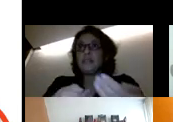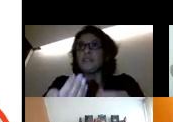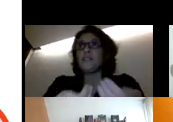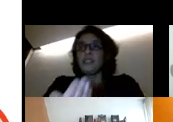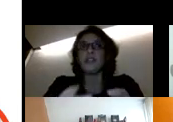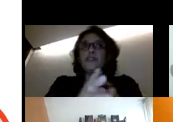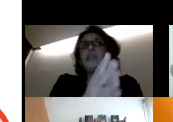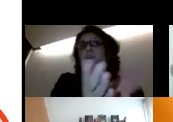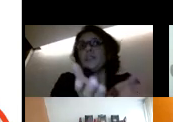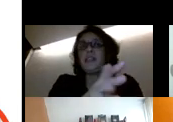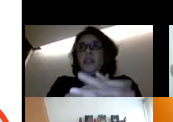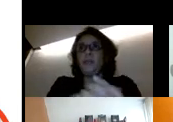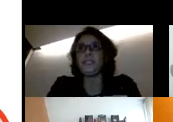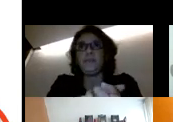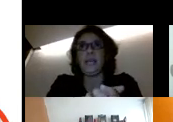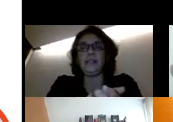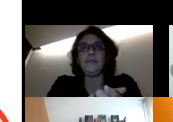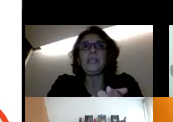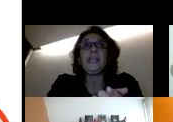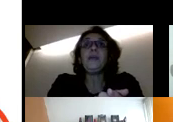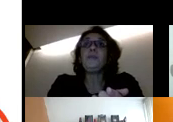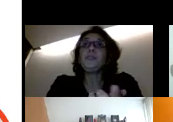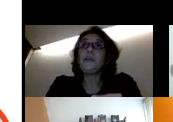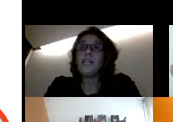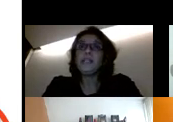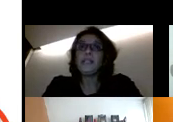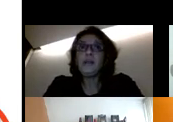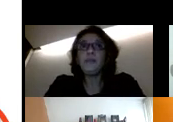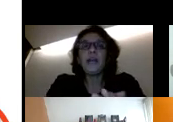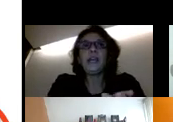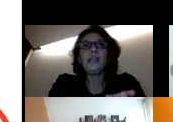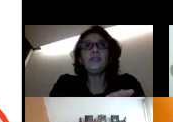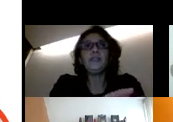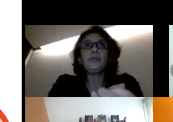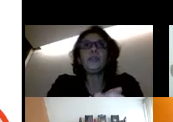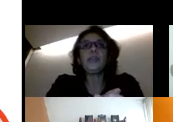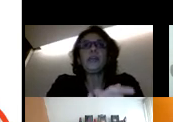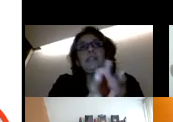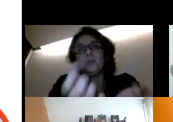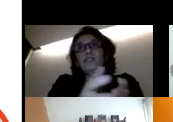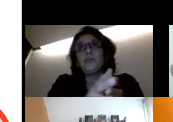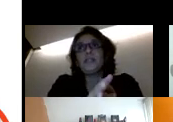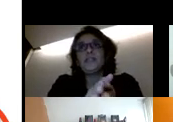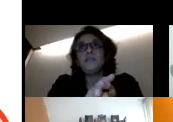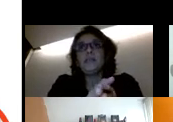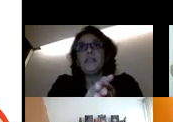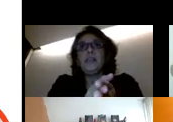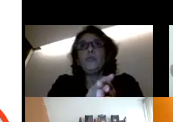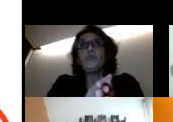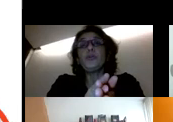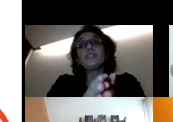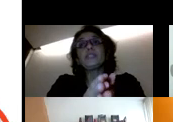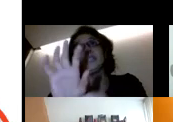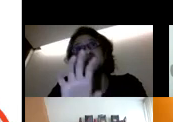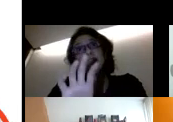de adquisición o desarrollo que podían tener los principiantes. Pero también agregamos a este grupo, a esta población participante,